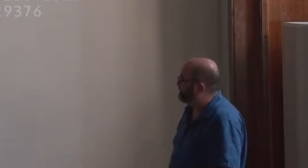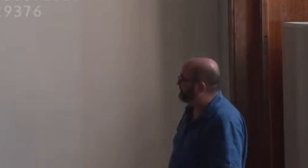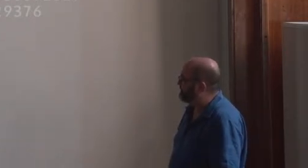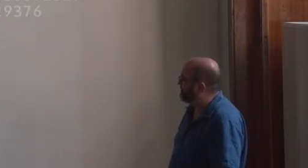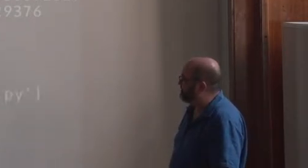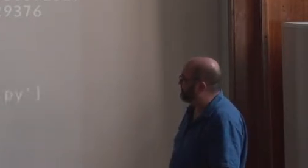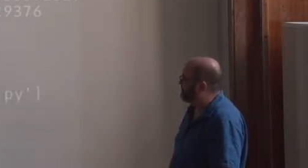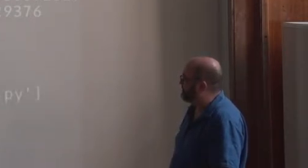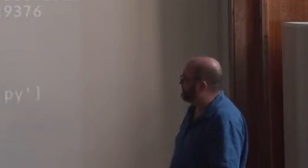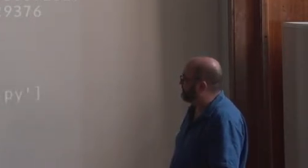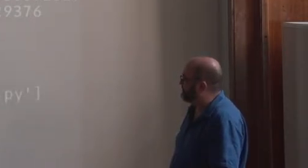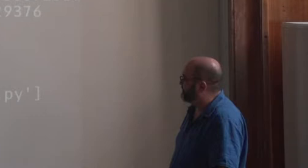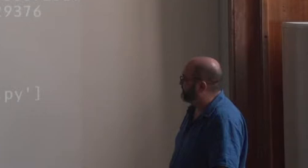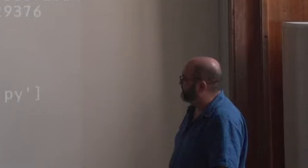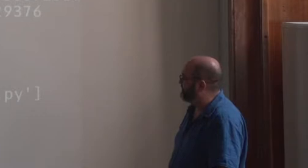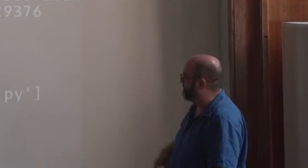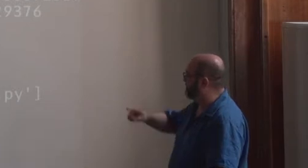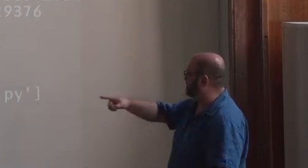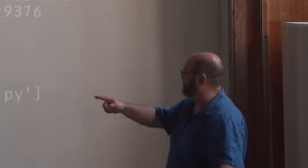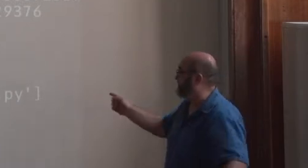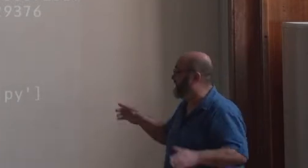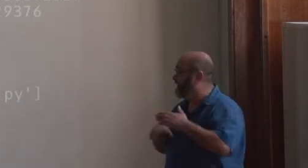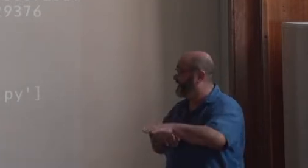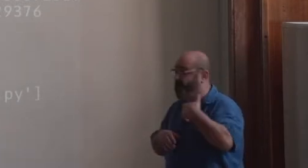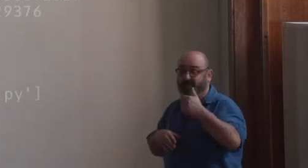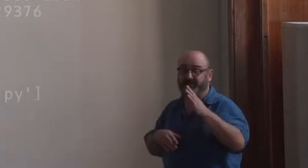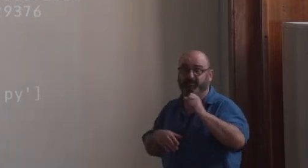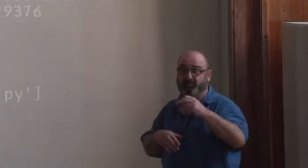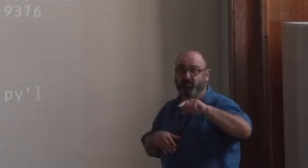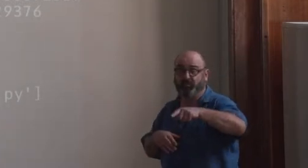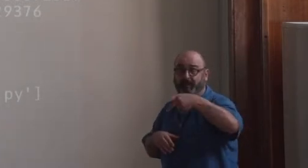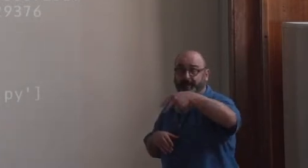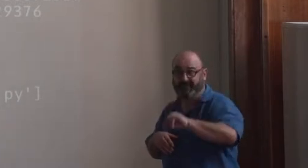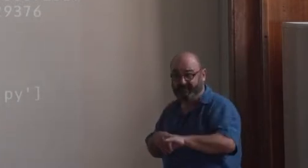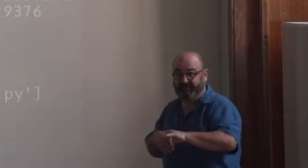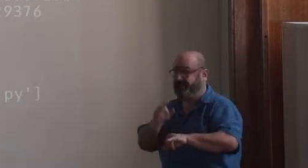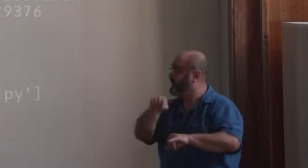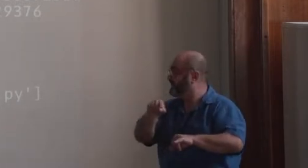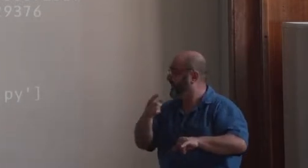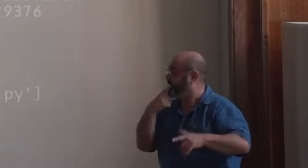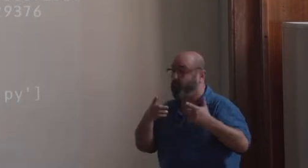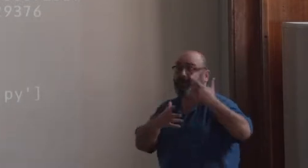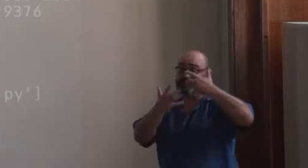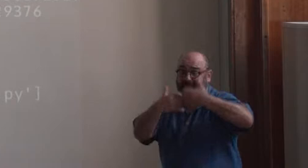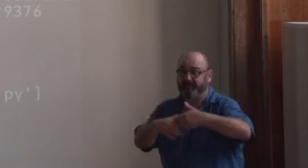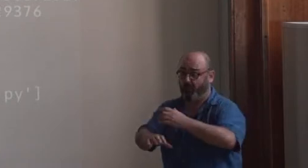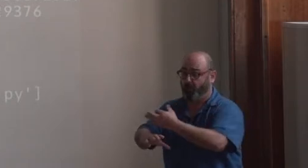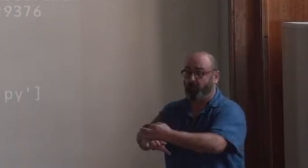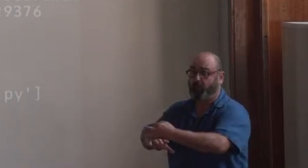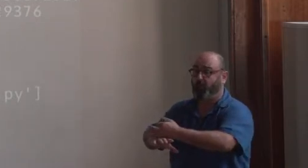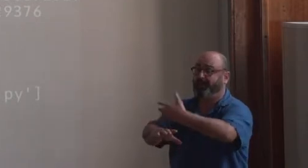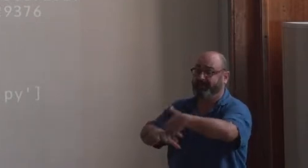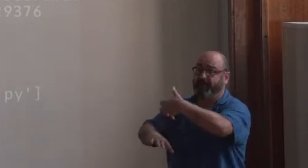os.listdir, et j'ai des fichiers. Il y a un fichier qui s'appelle boot.py qui contient en fait le code qui est exécuté au démarrage du microcontrôleur par MicroPython.